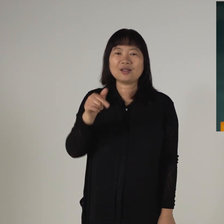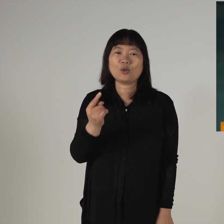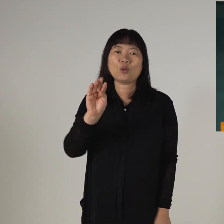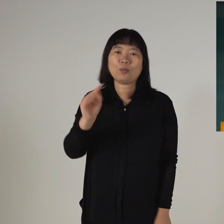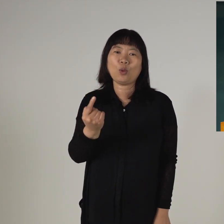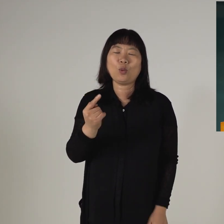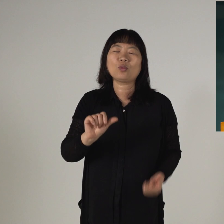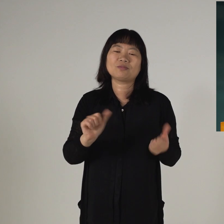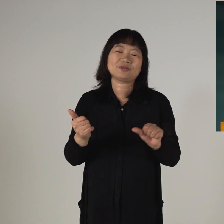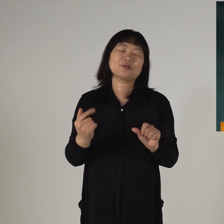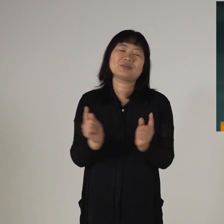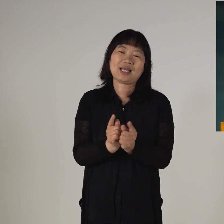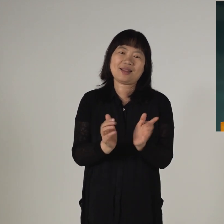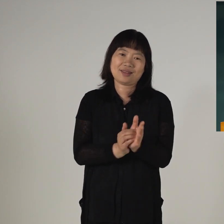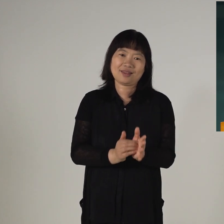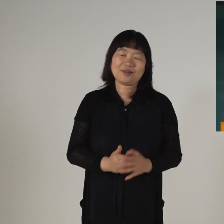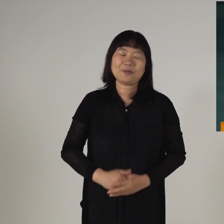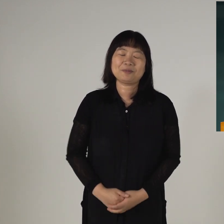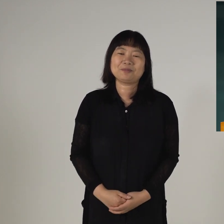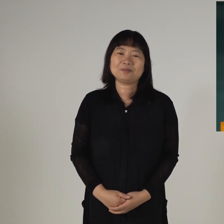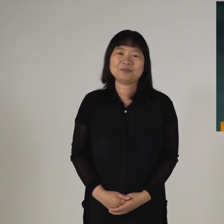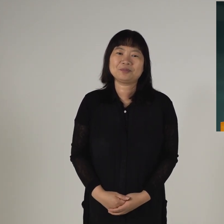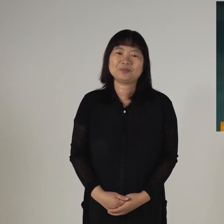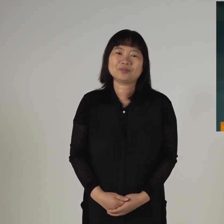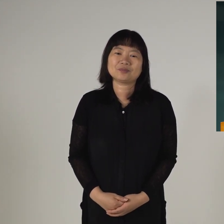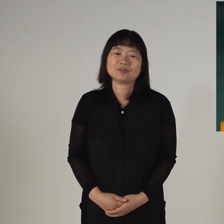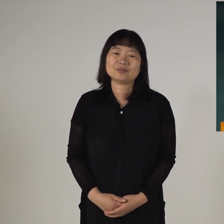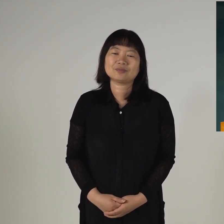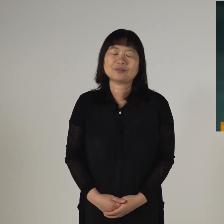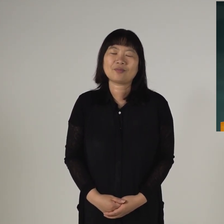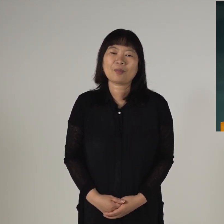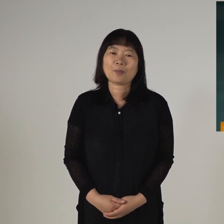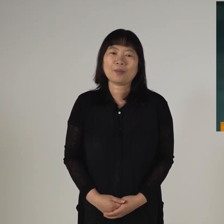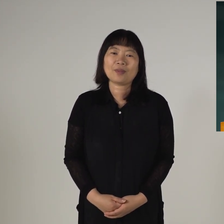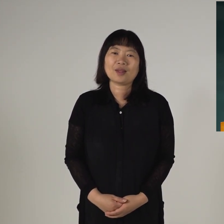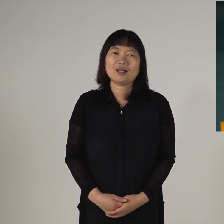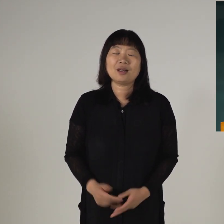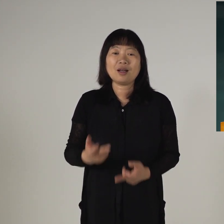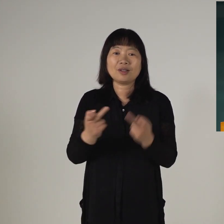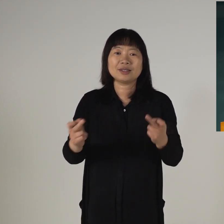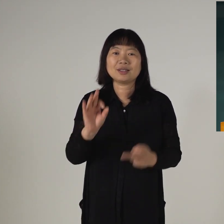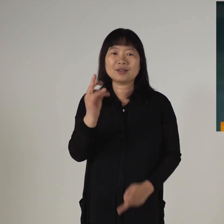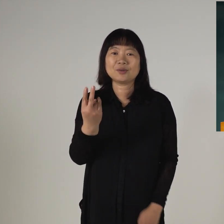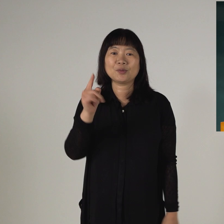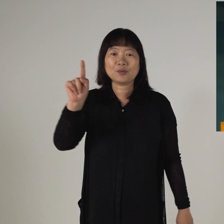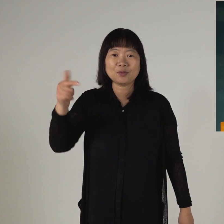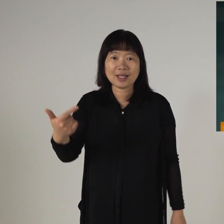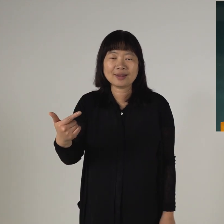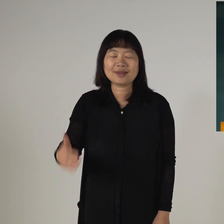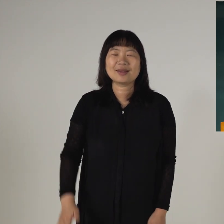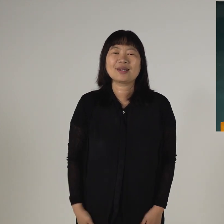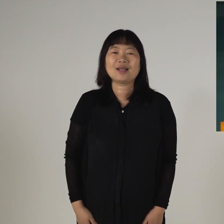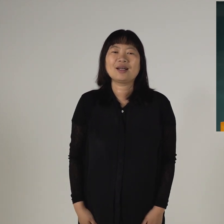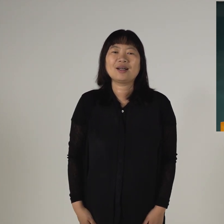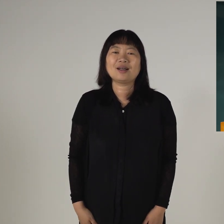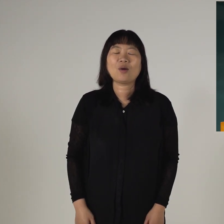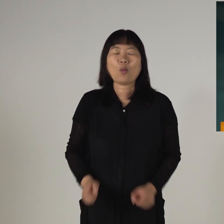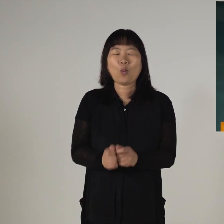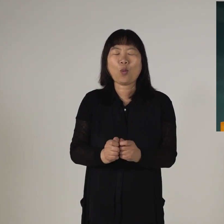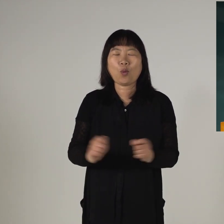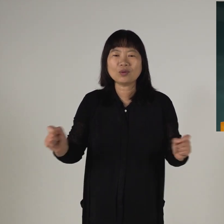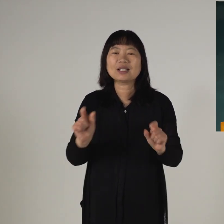야고보가 죽어요. 순교를 당해요. 그리고 그 형제인 요한은 길게